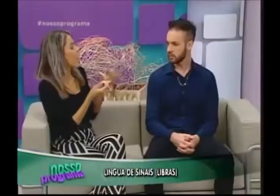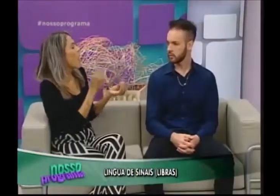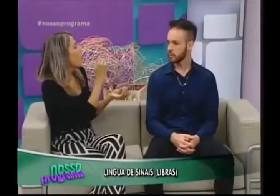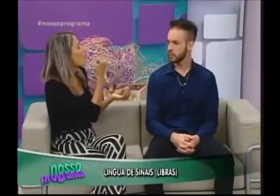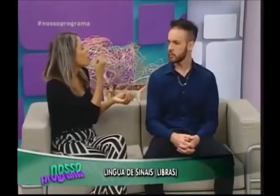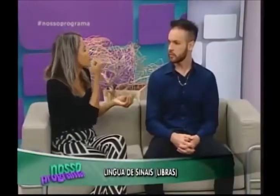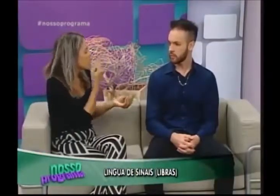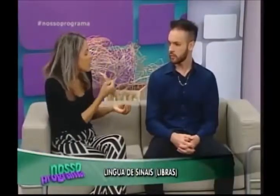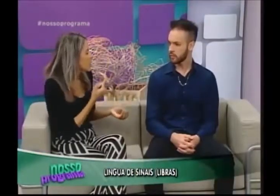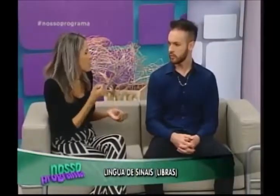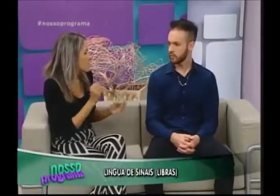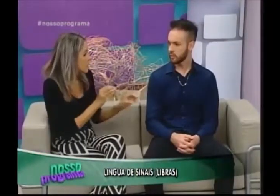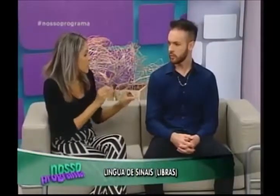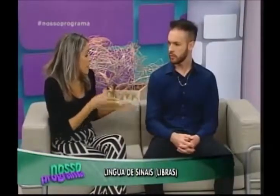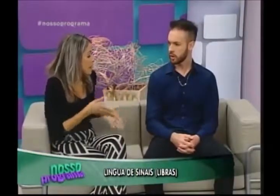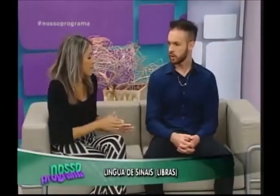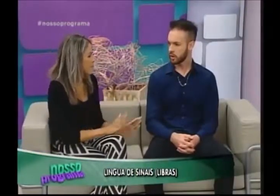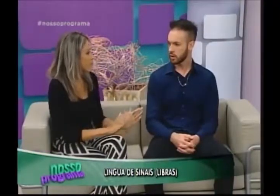Como é isso?